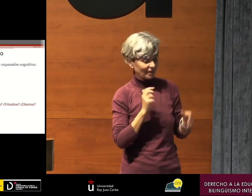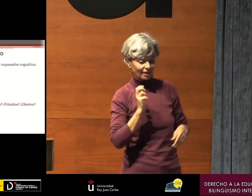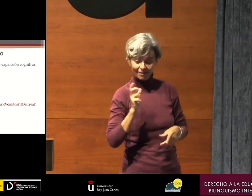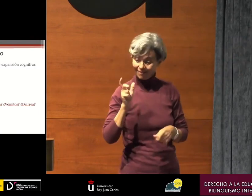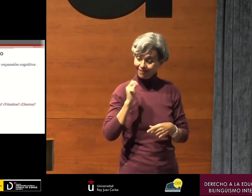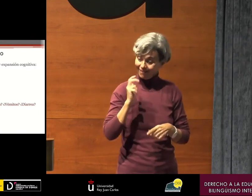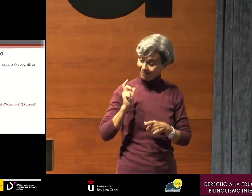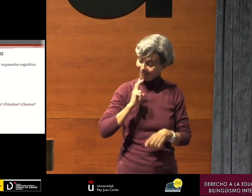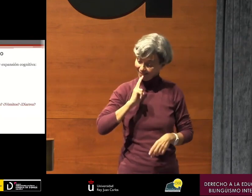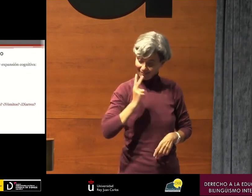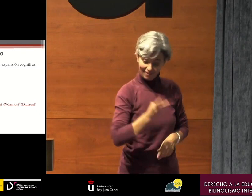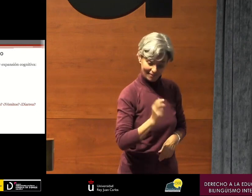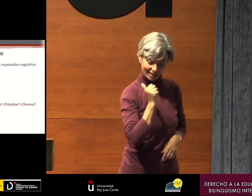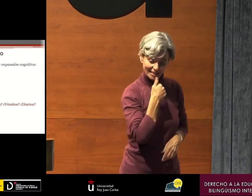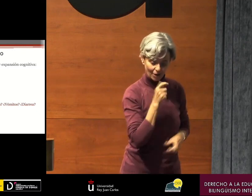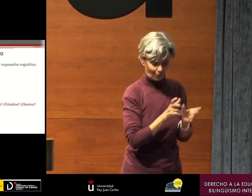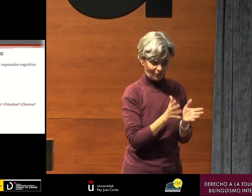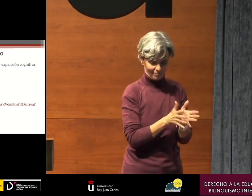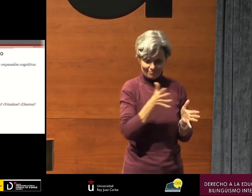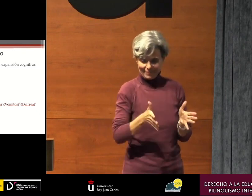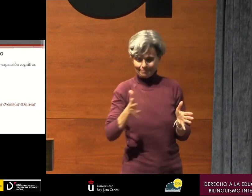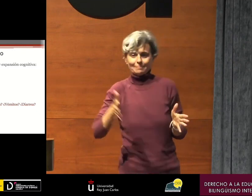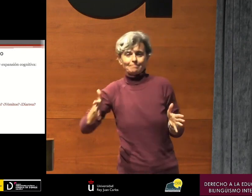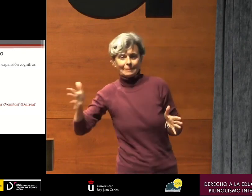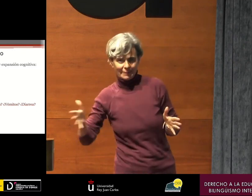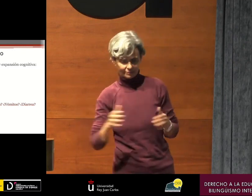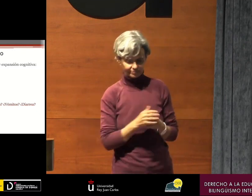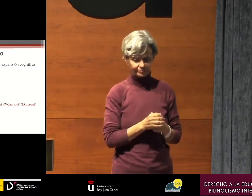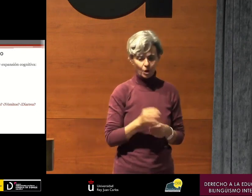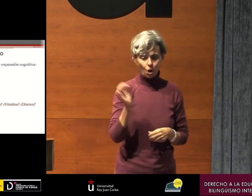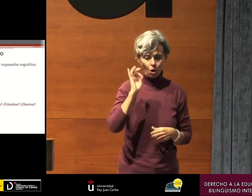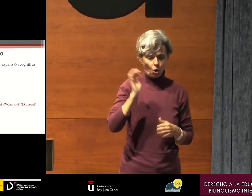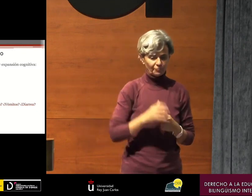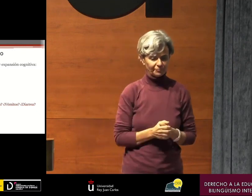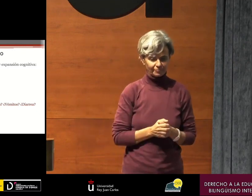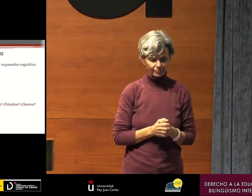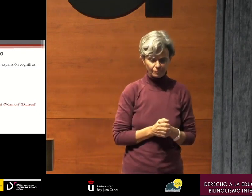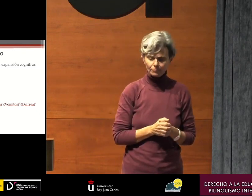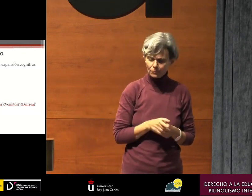dirá: tal persona.